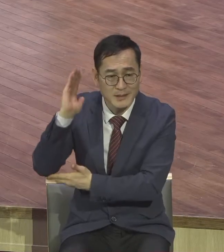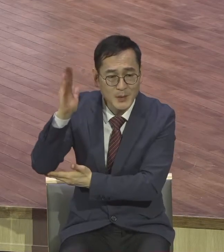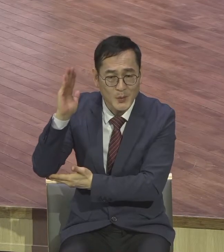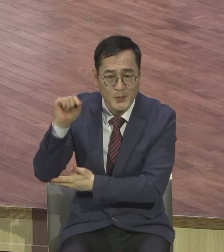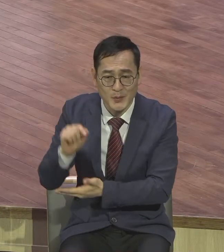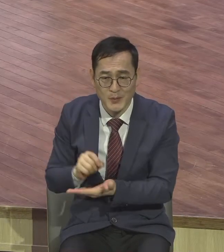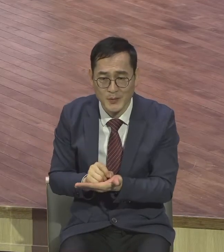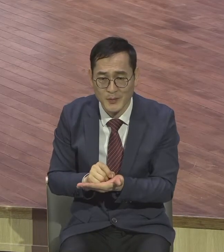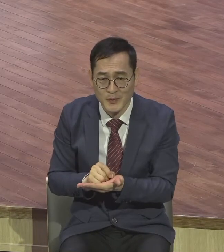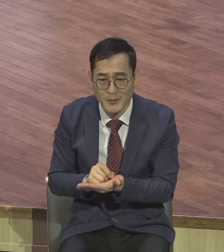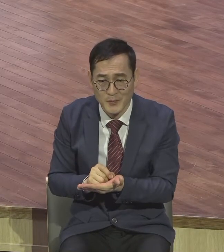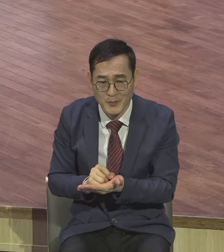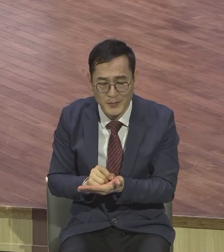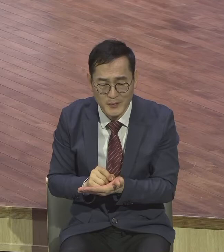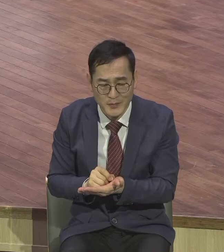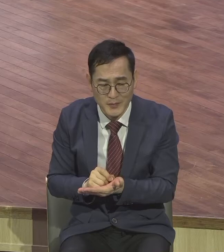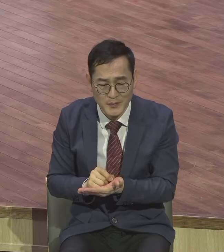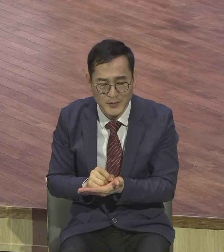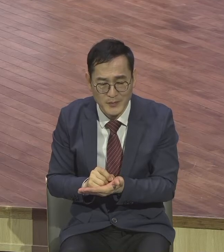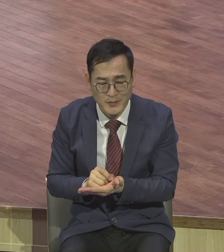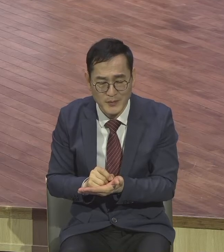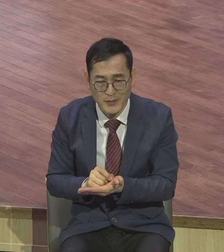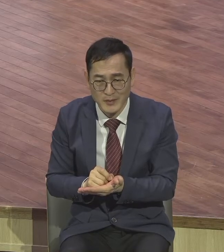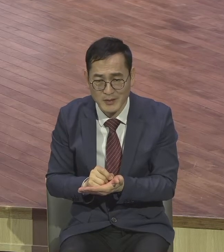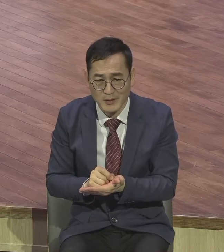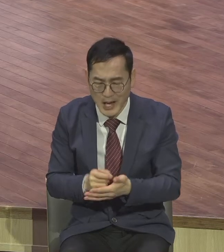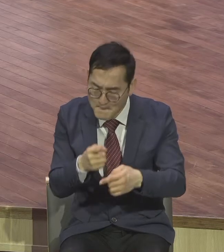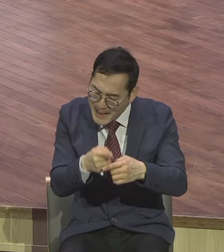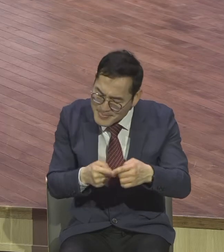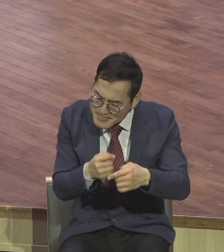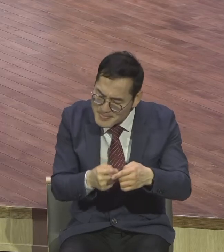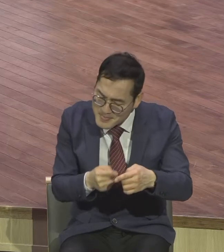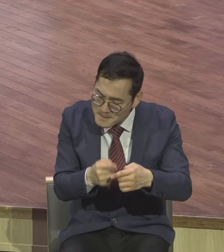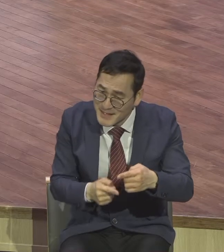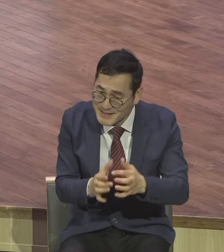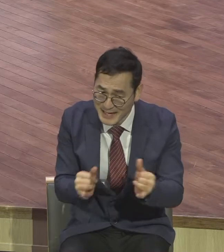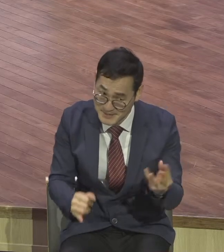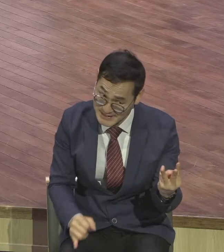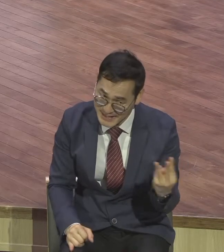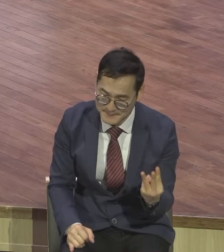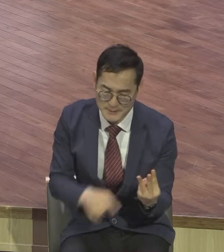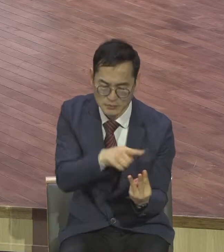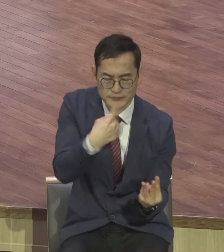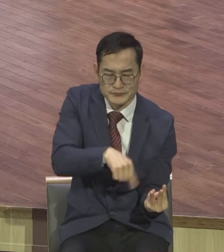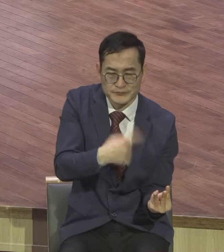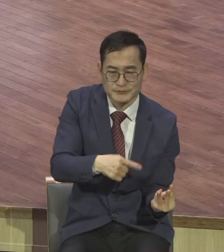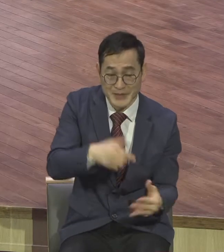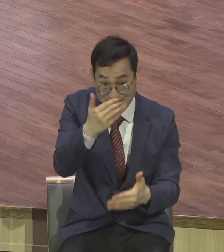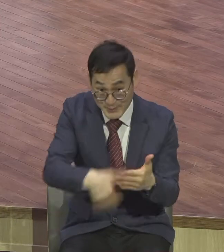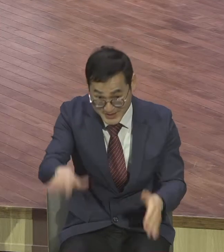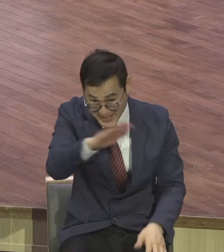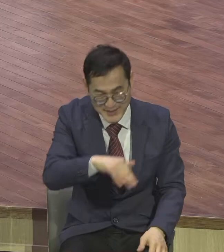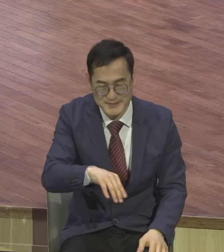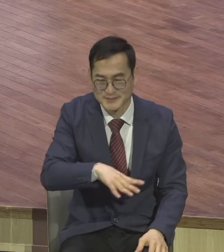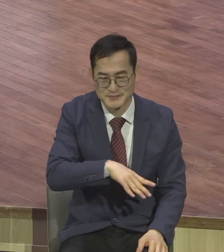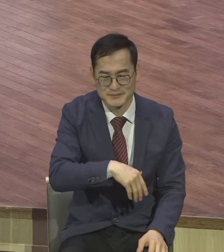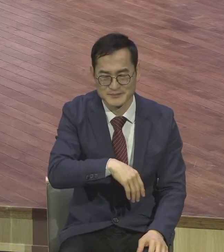반쯤 선교 하나 있어 셋이 불러서 훈련시켜서 교육 한 곳 와 훈련 받아 나머지는 아니야